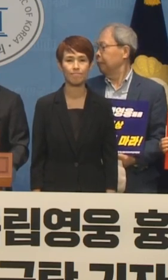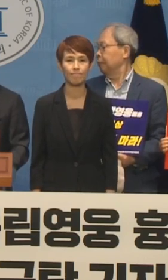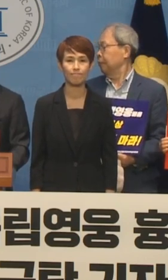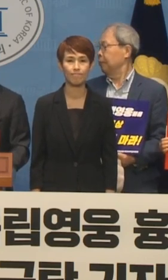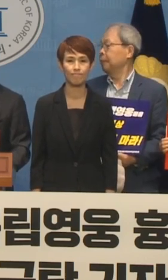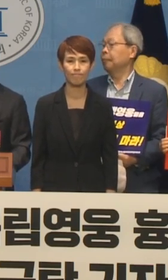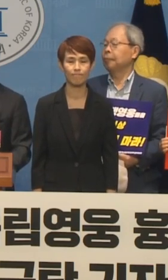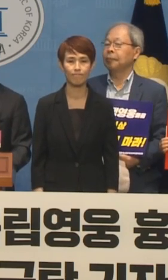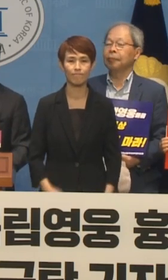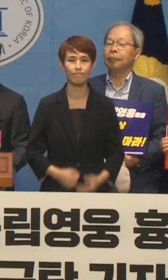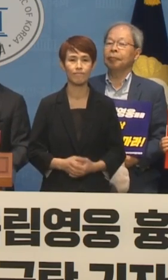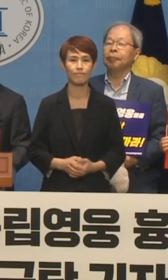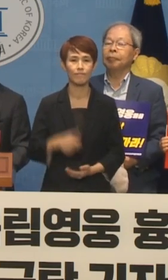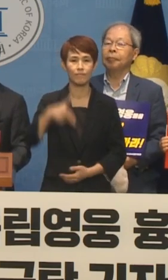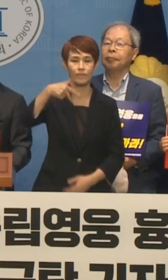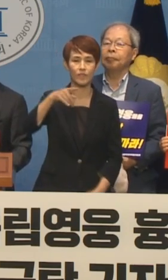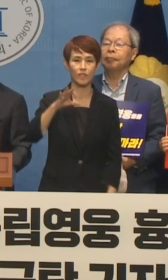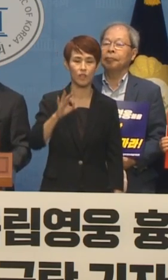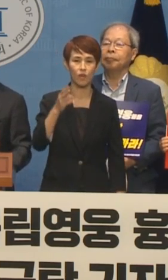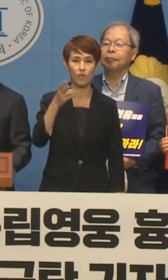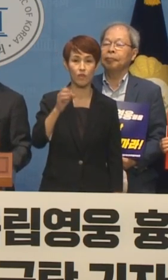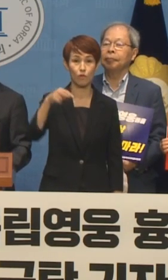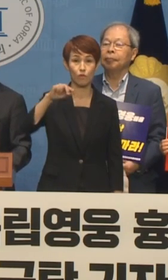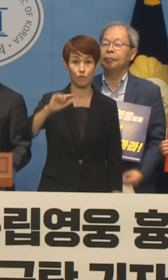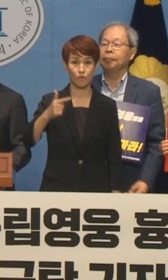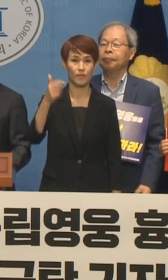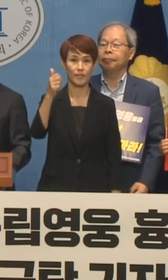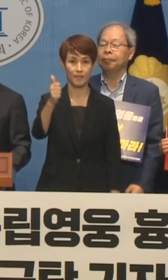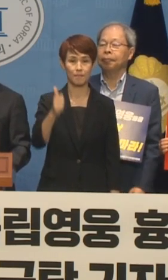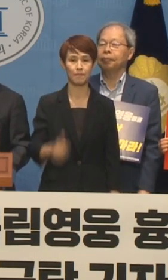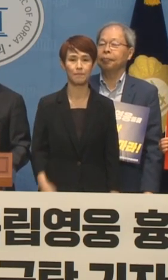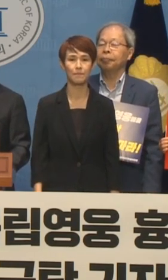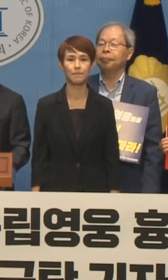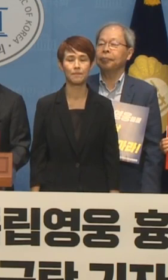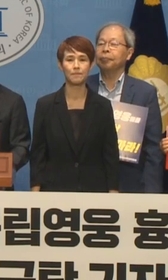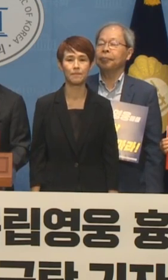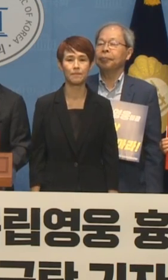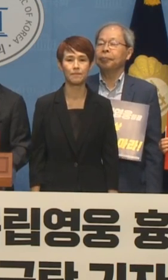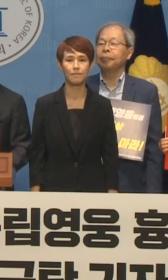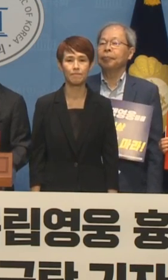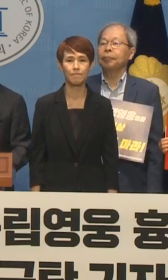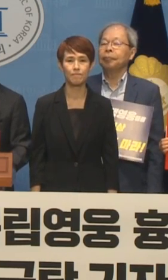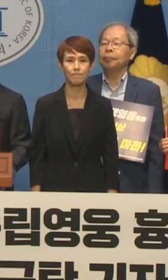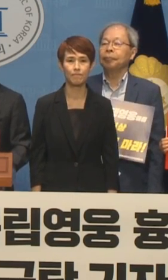다음은 대한고려인협회 정영순 회장 참석하셨습니다.